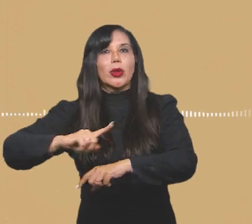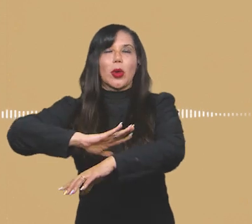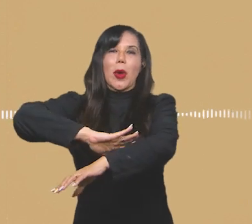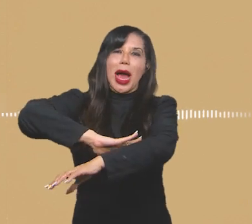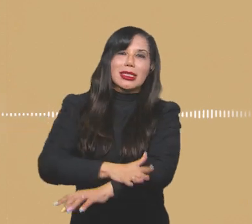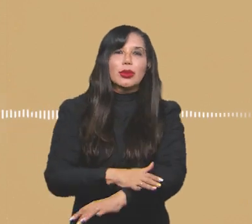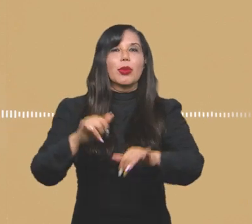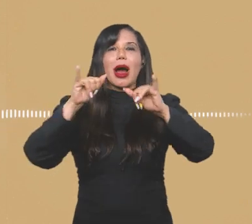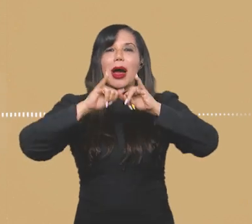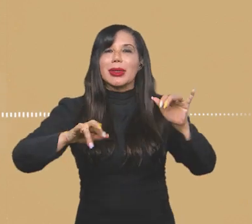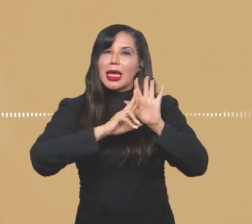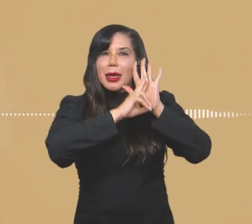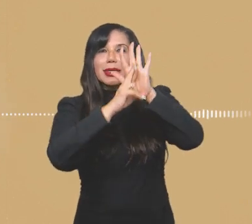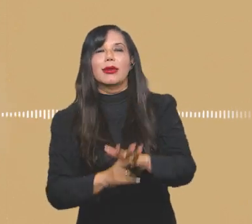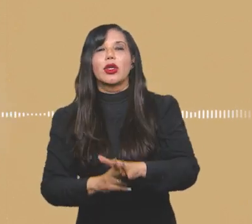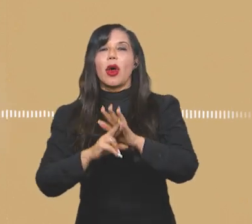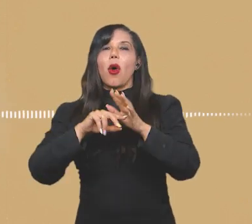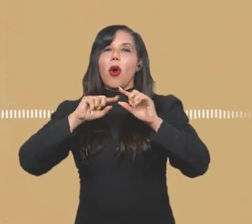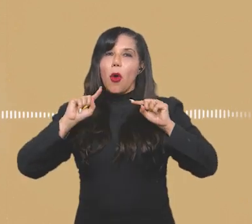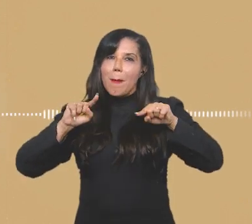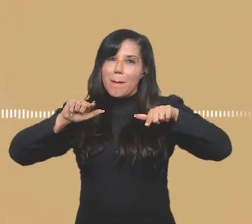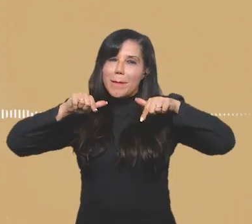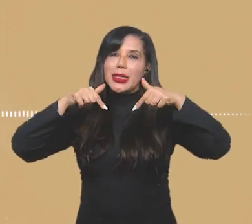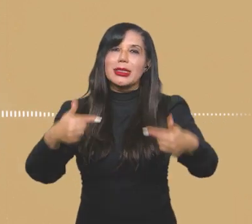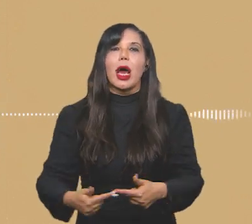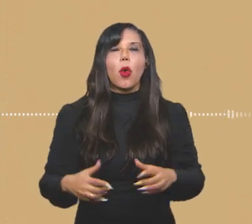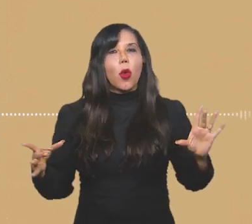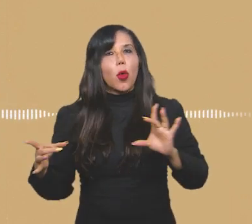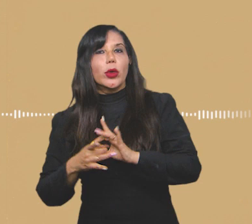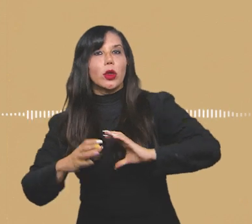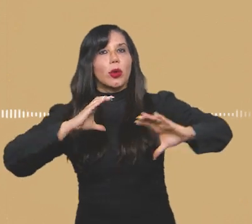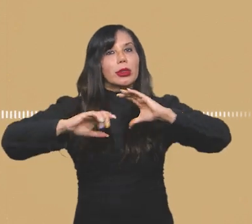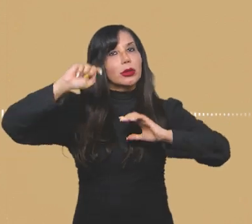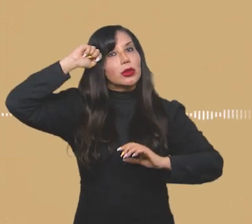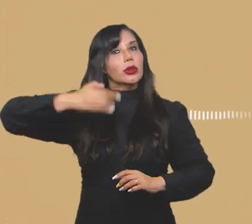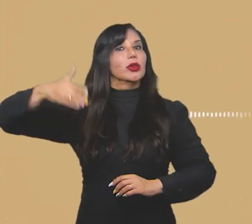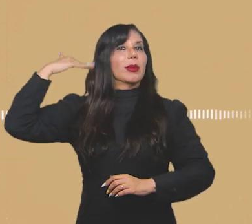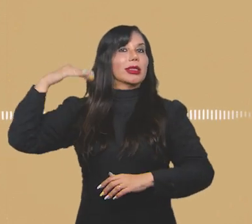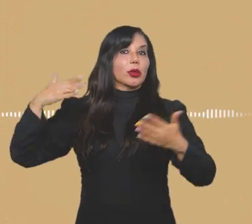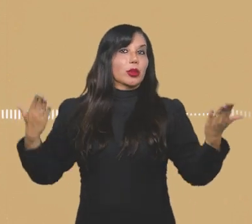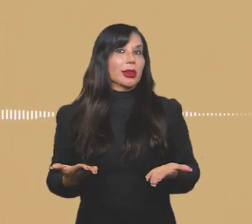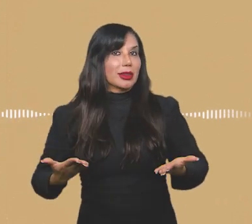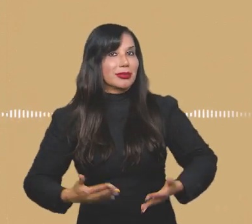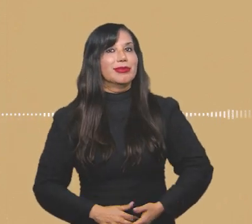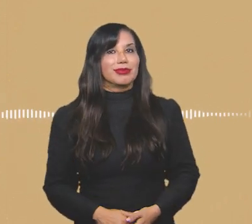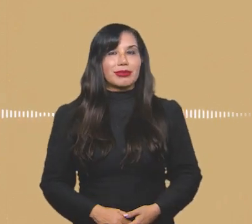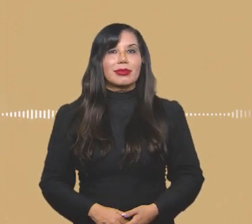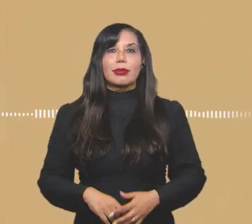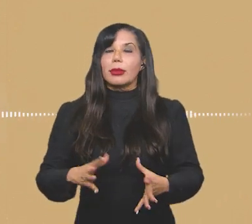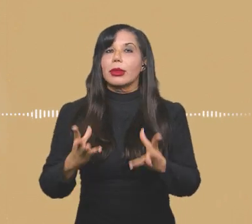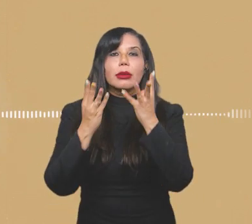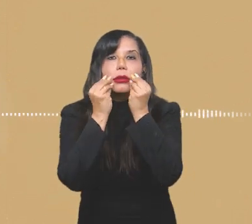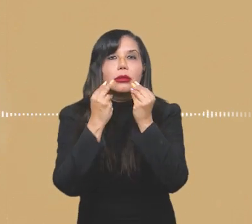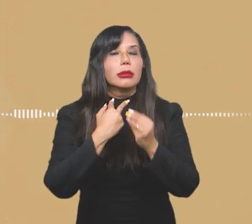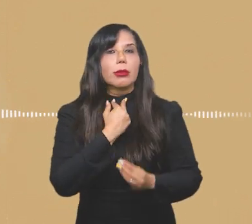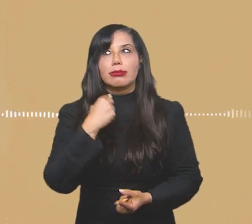antirracista. A mensagem é representativa de uma missão que une comunicadores negros do passado e do presente. A de não